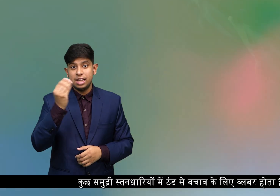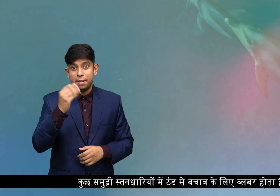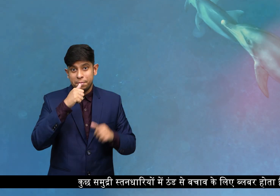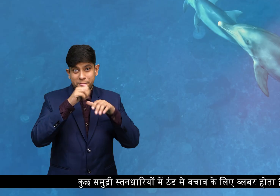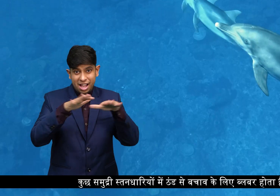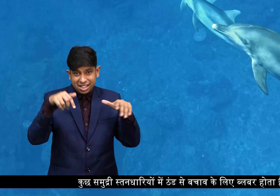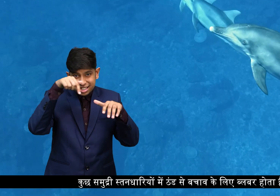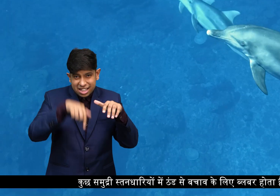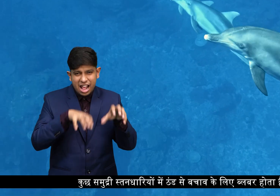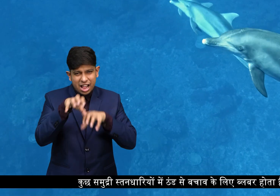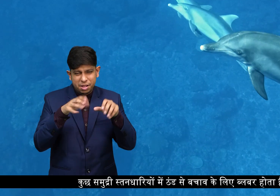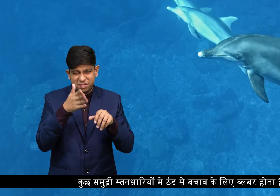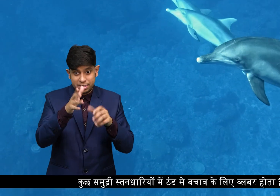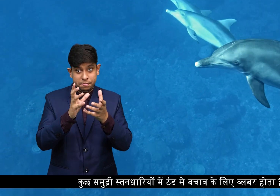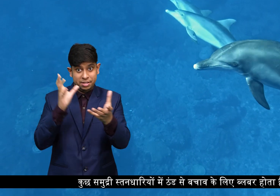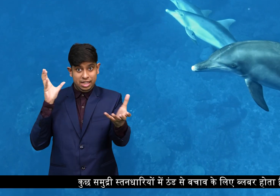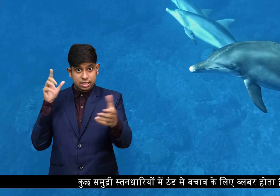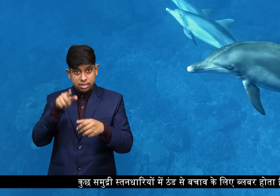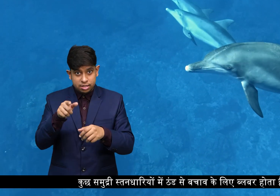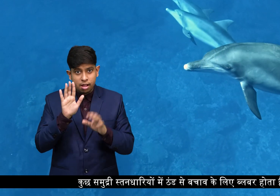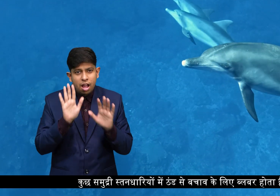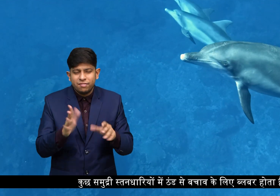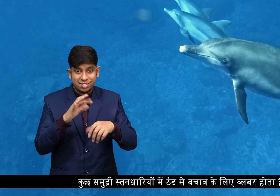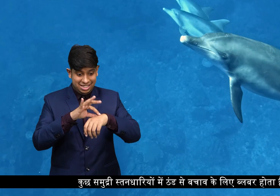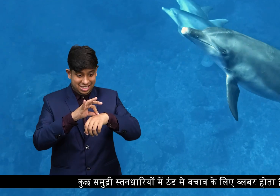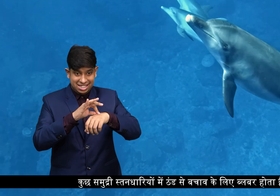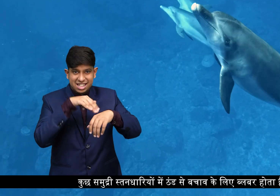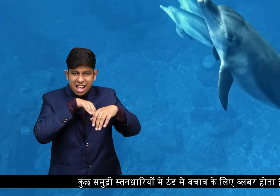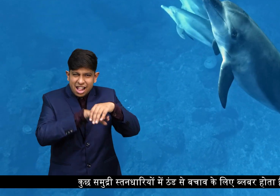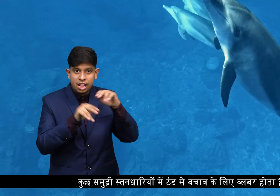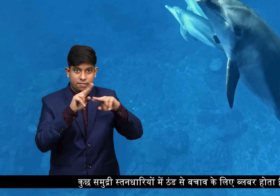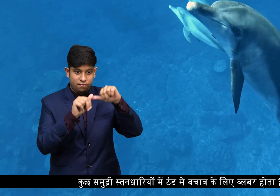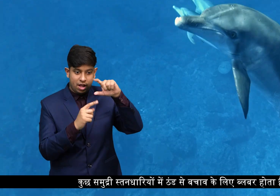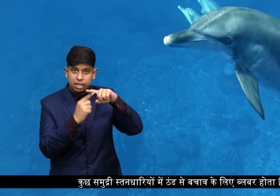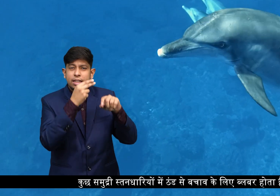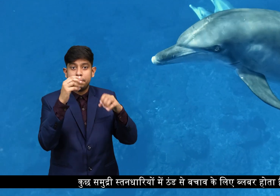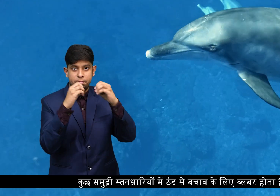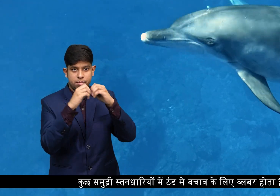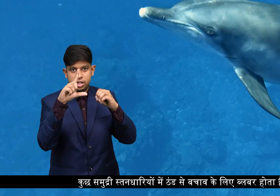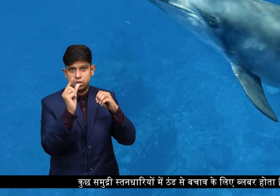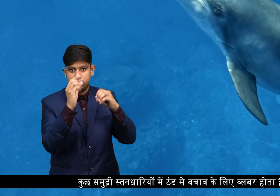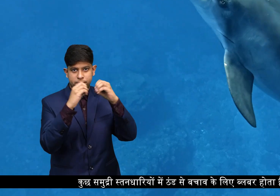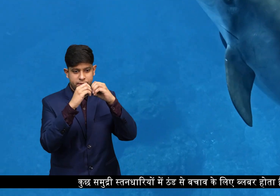कुछ समुद्री स्तनधारियों में ठंड से बचाव के लिए ब्लबर होता